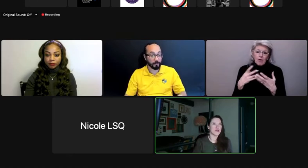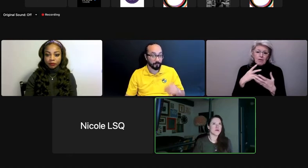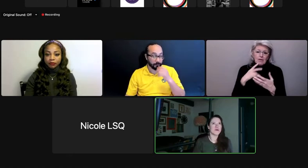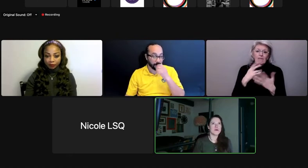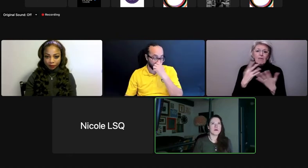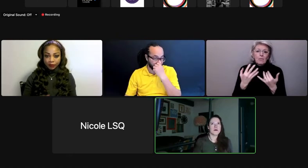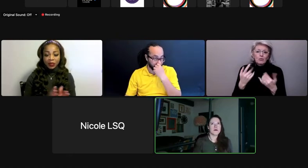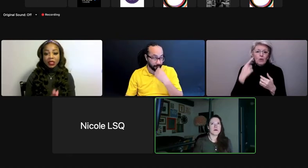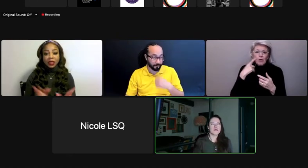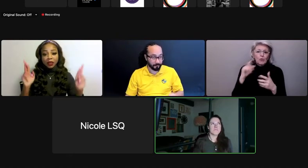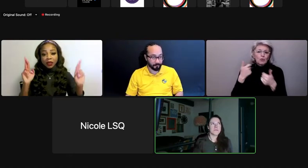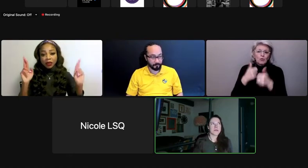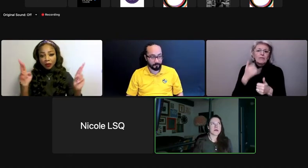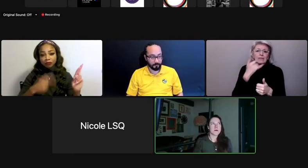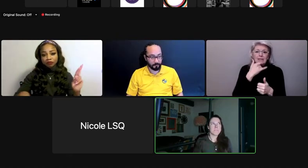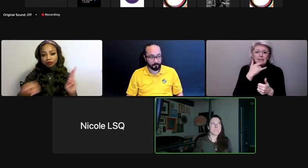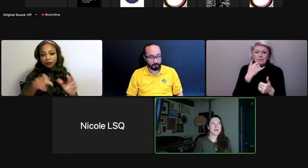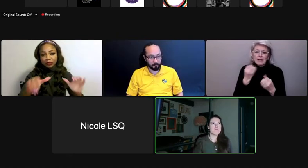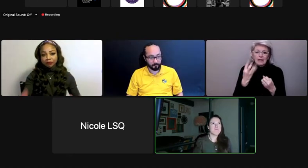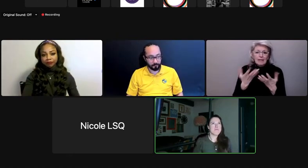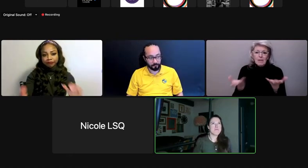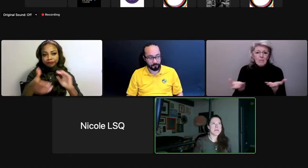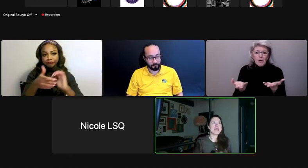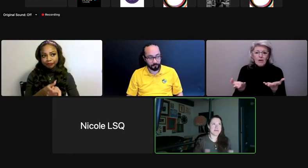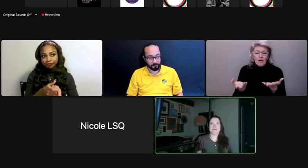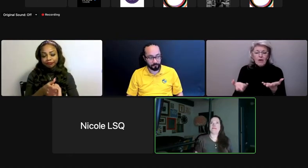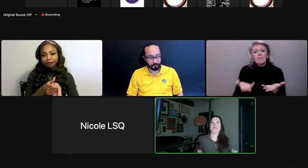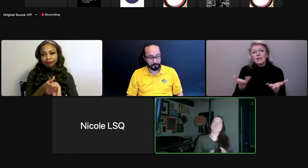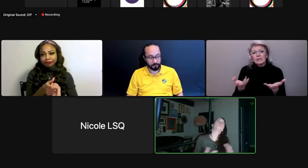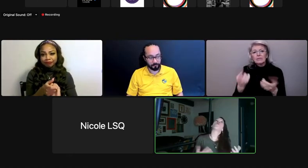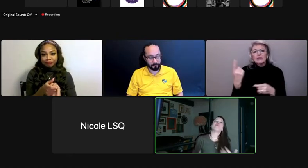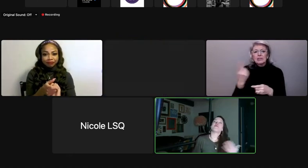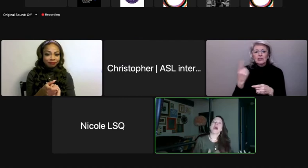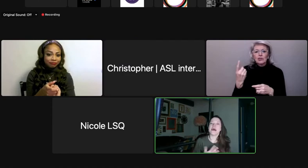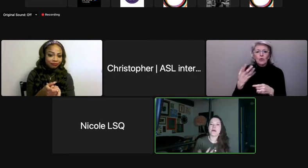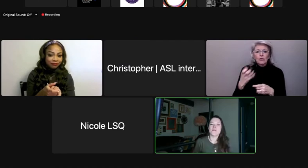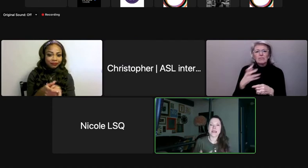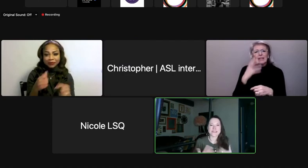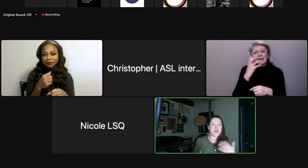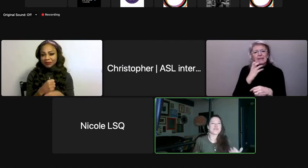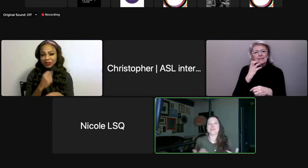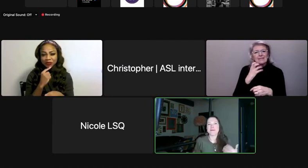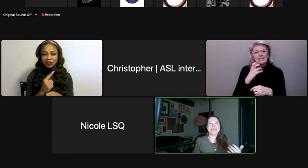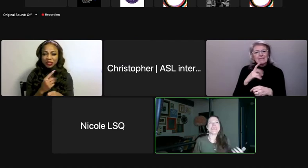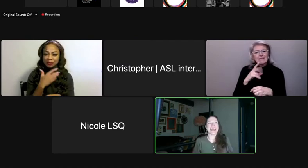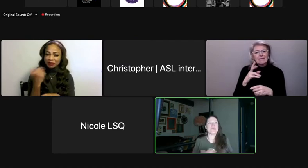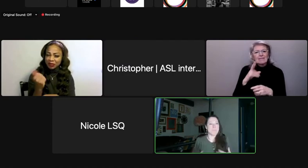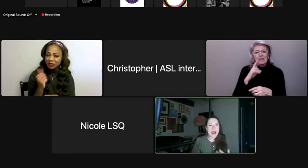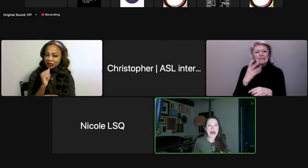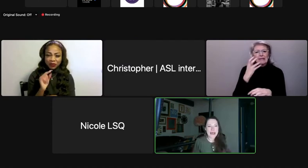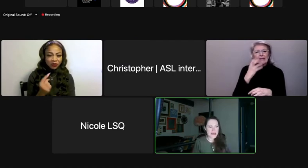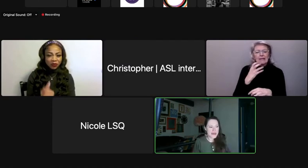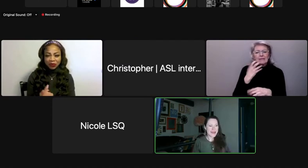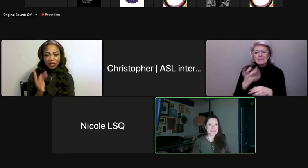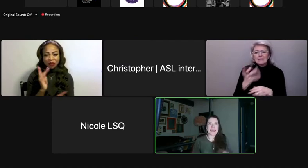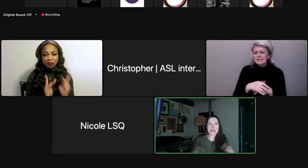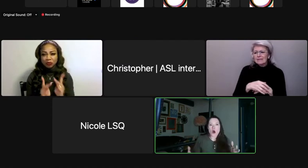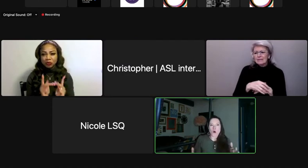pour suivre ce qui se passait et bon il y a quelque chose d'un peu attristant là-dedans et donc